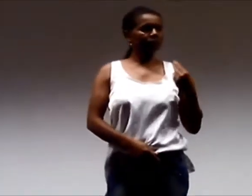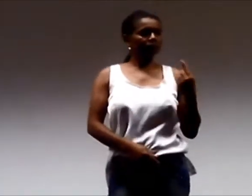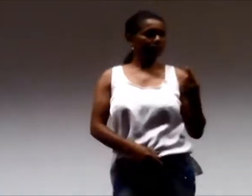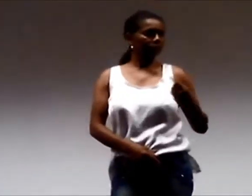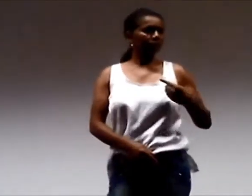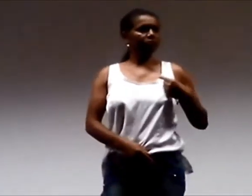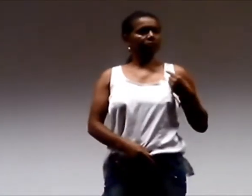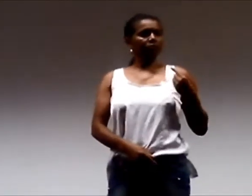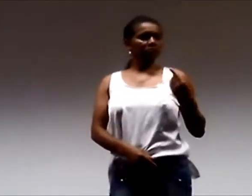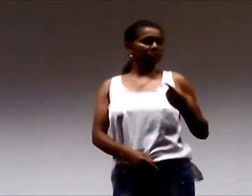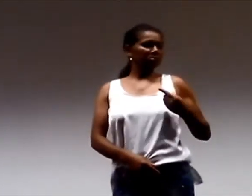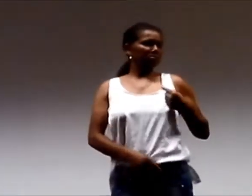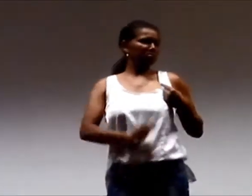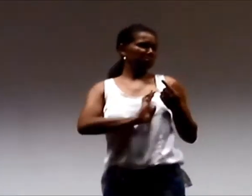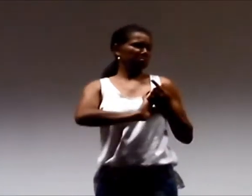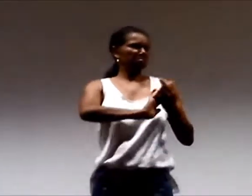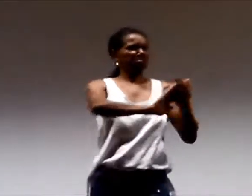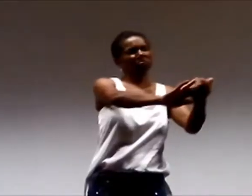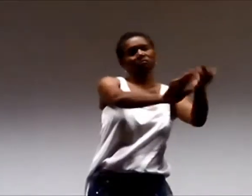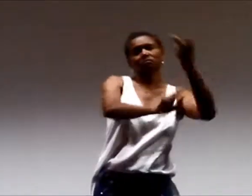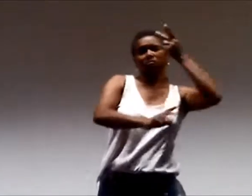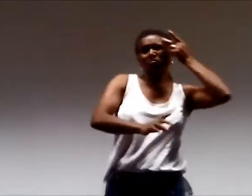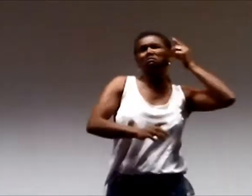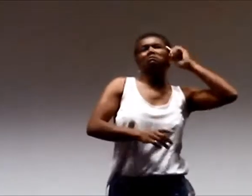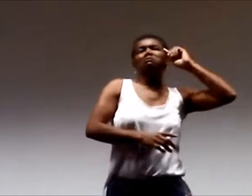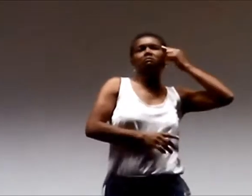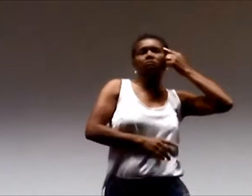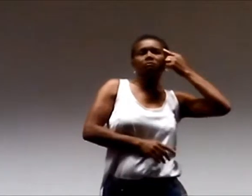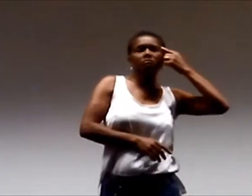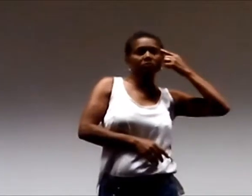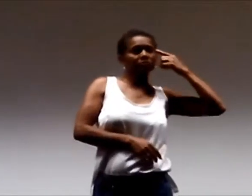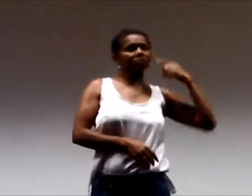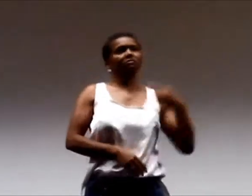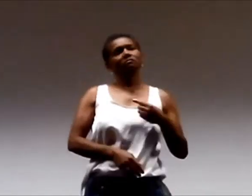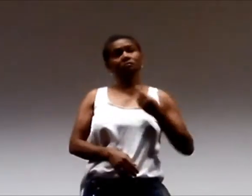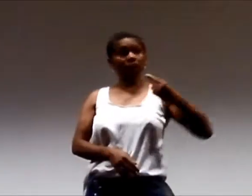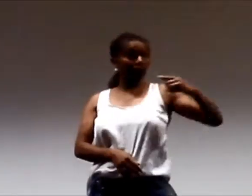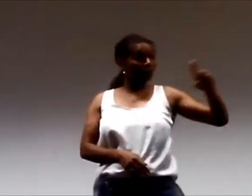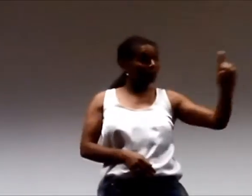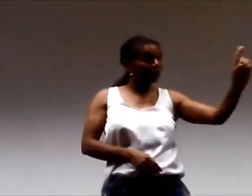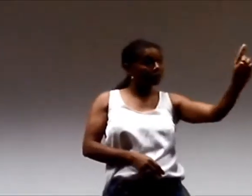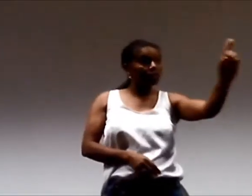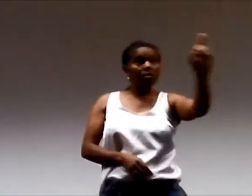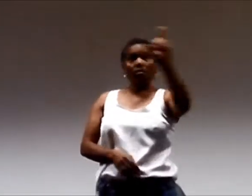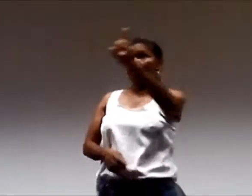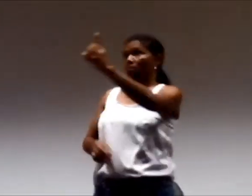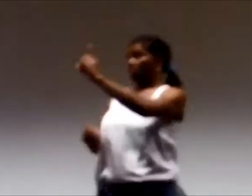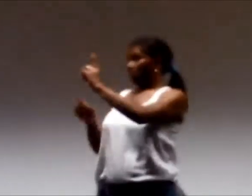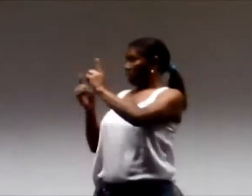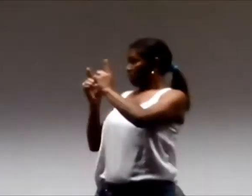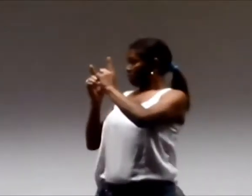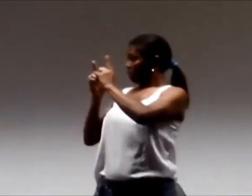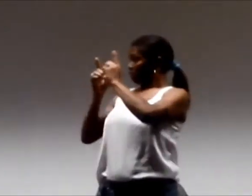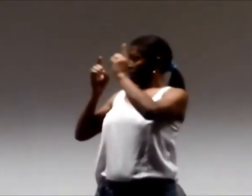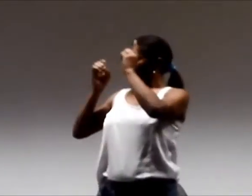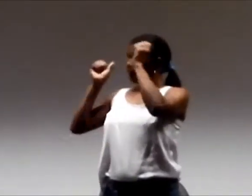com a solidão. Quem diria que ao meu lado você iria